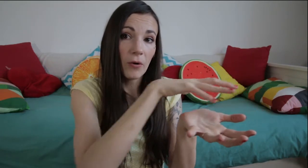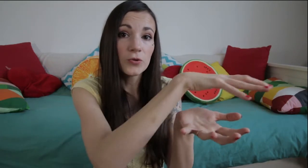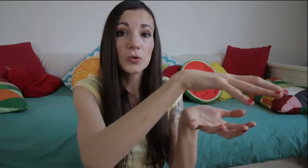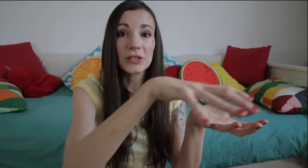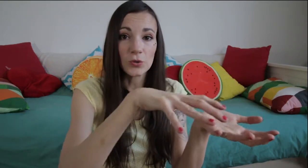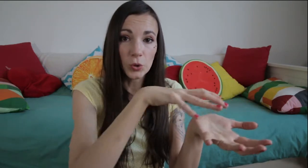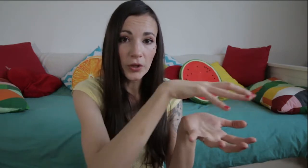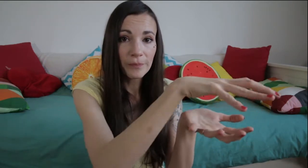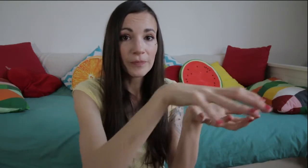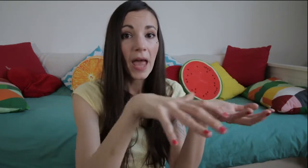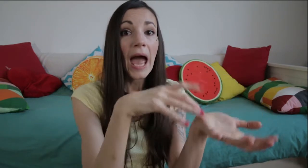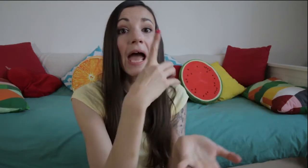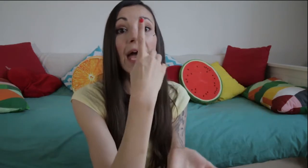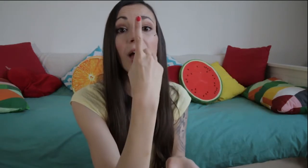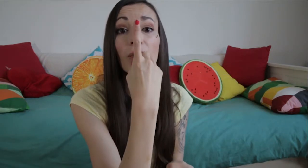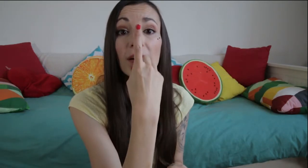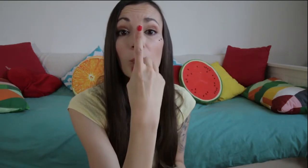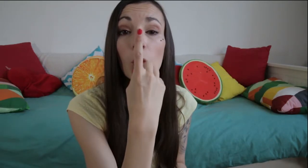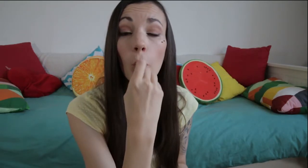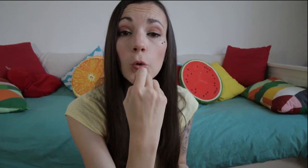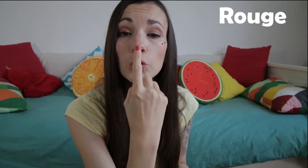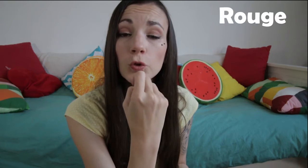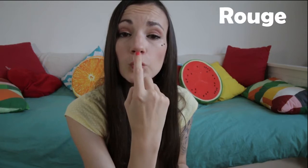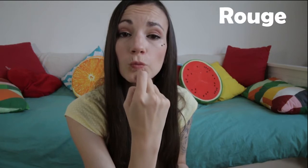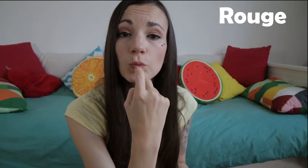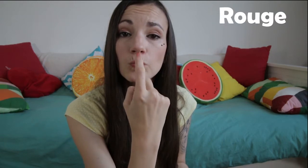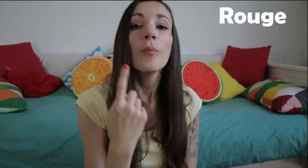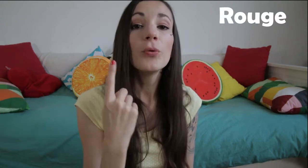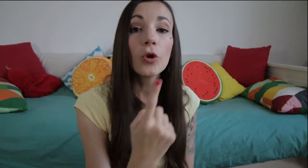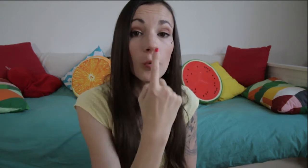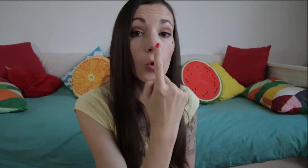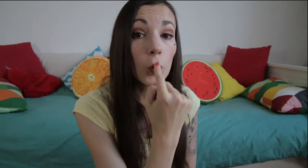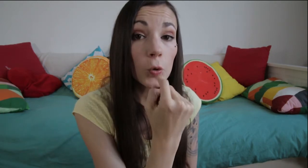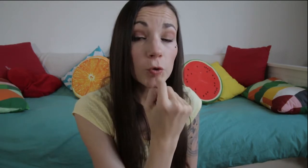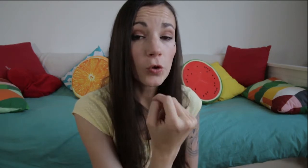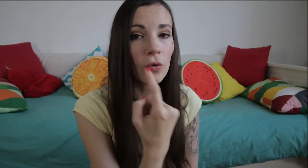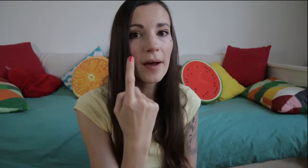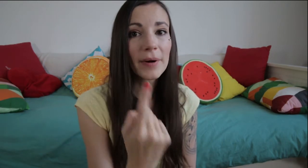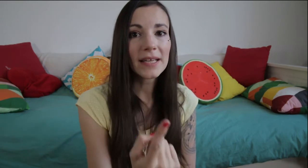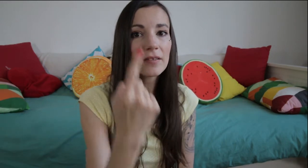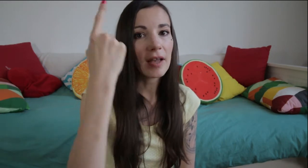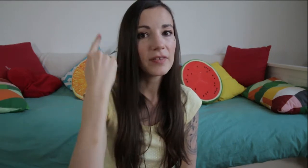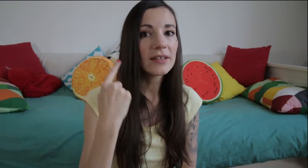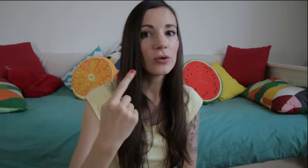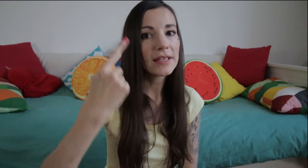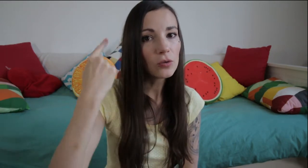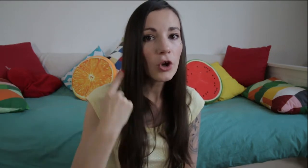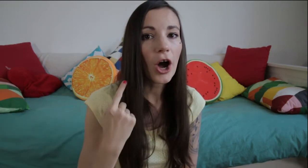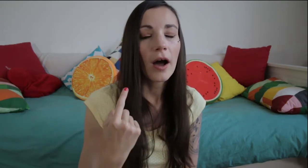en mettant la main au-dessus qui tourne. Et on fait le mot rouge. Pour le mot rouge, on l'a appris dans la vidéo des couleurs.